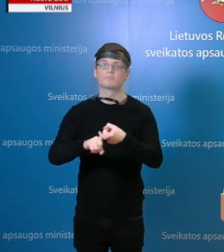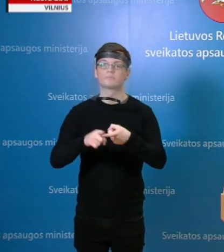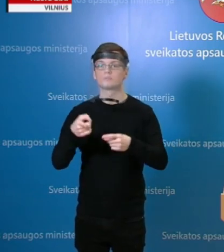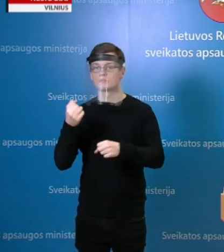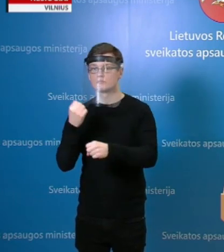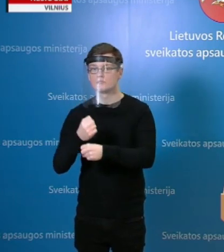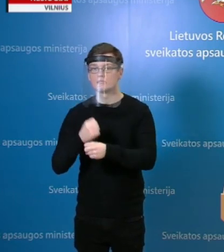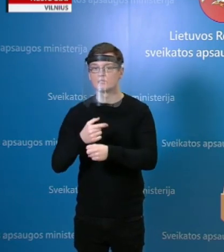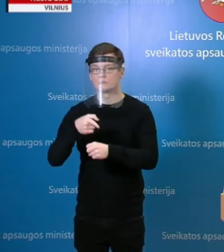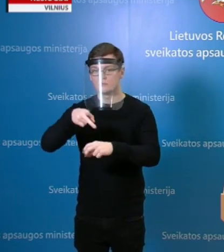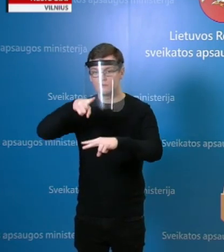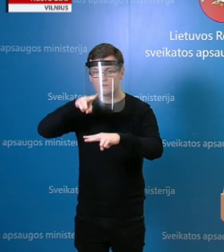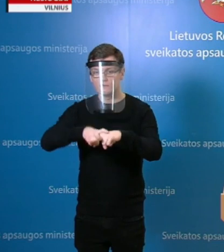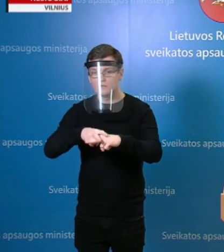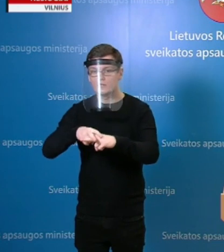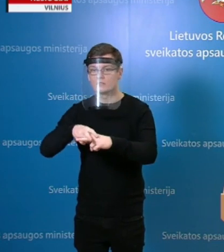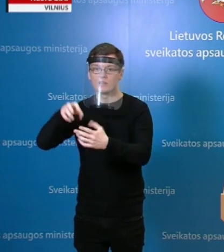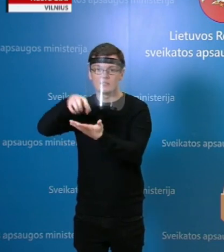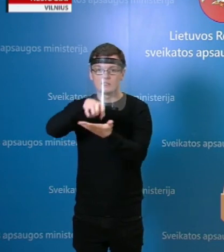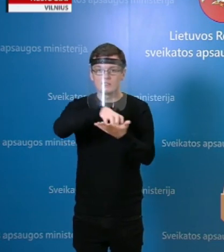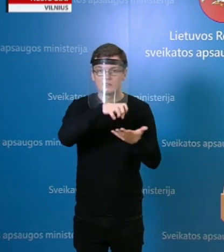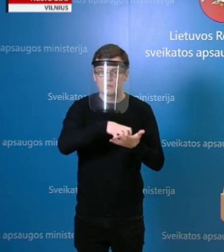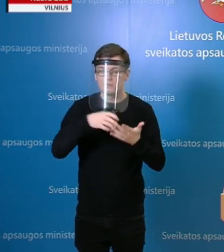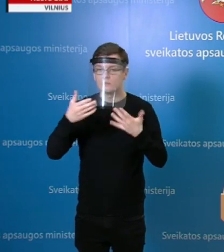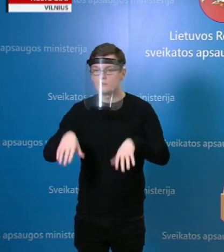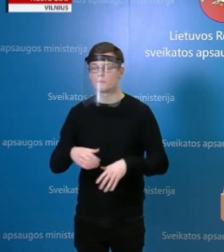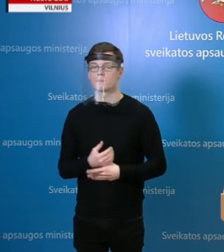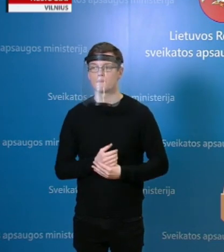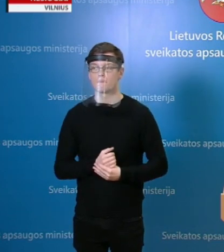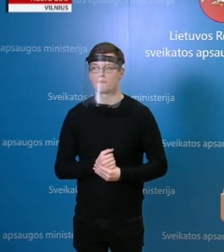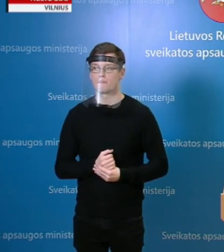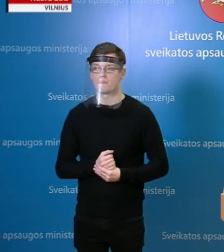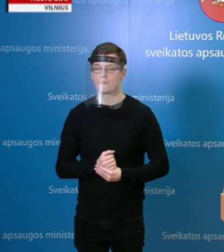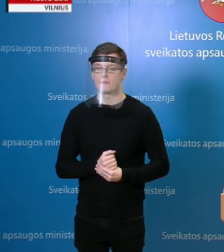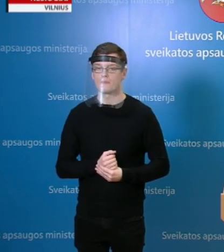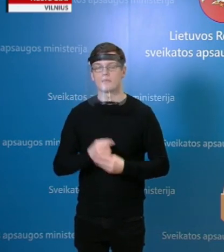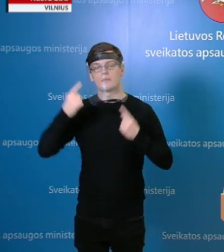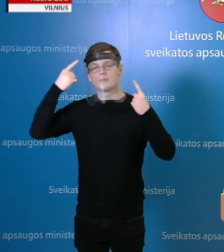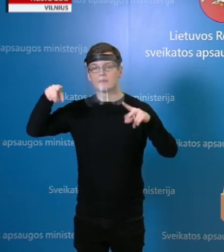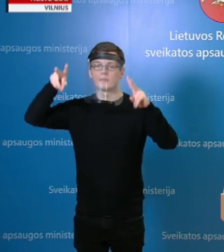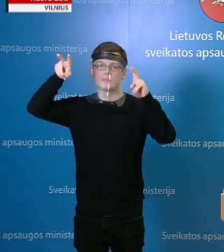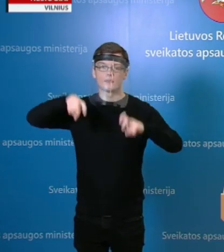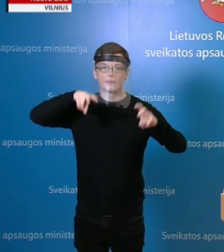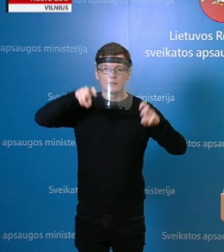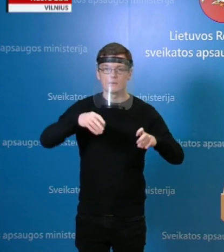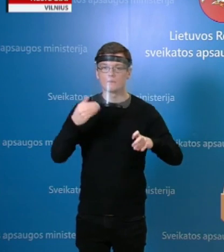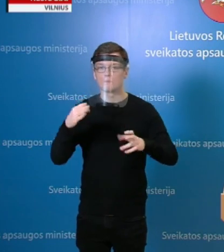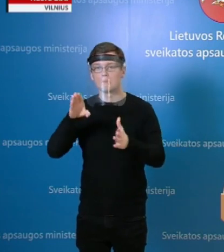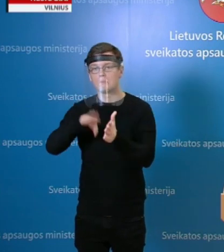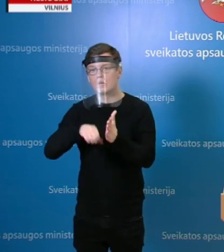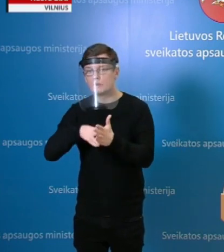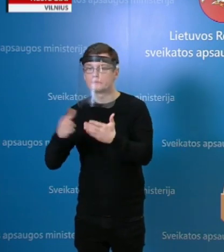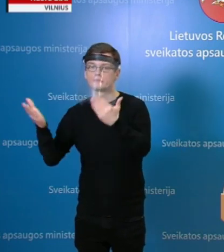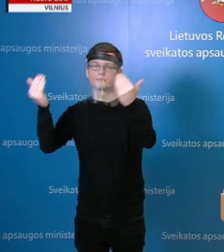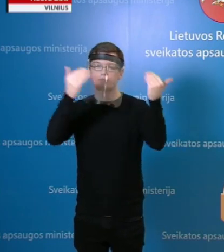dirbančiais tose institucijose. Visi kiti tyrimai, kurie yra labiau profilaktiniai ir į kuriuos buvo kviečiama